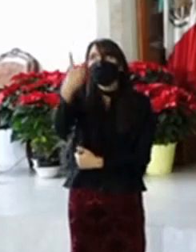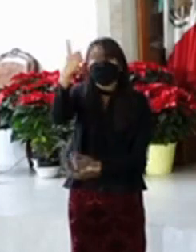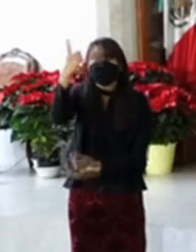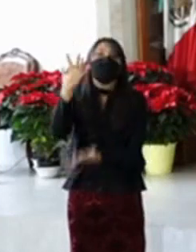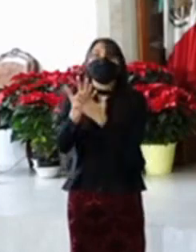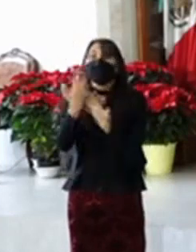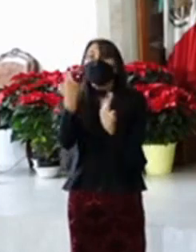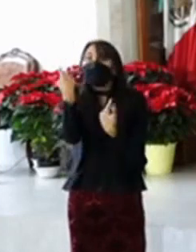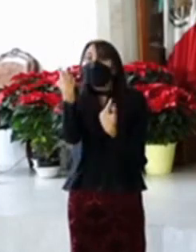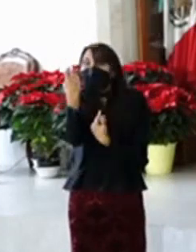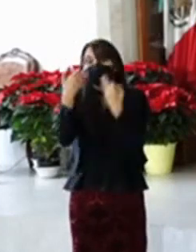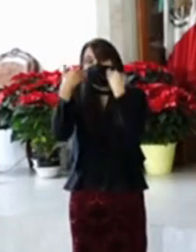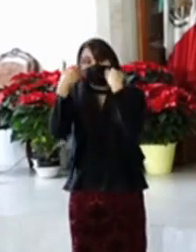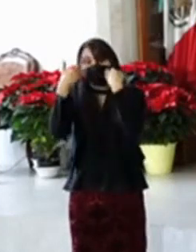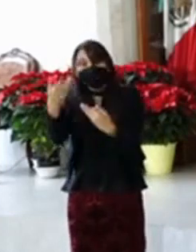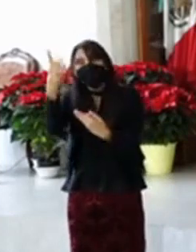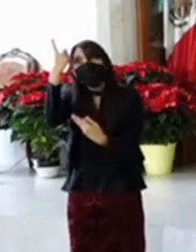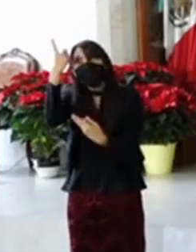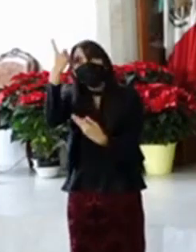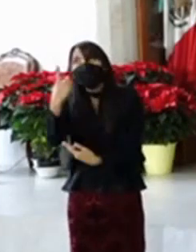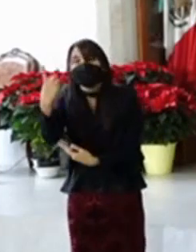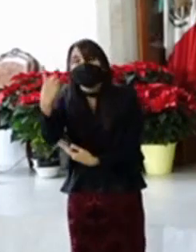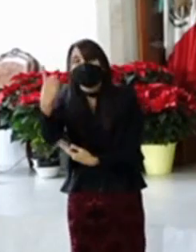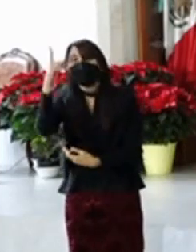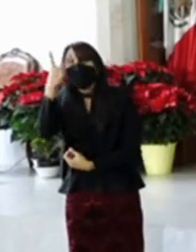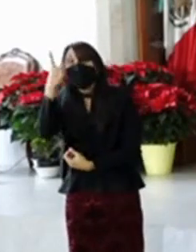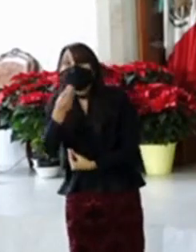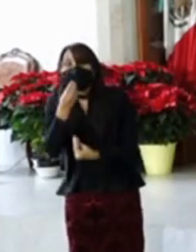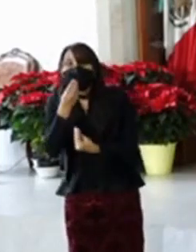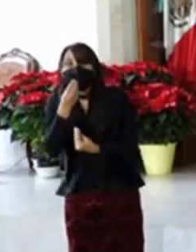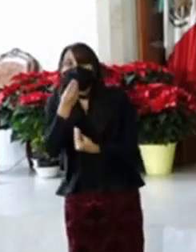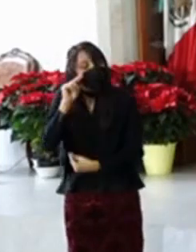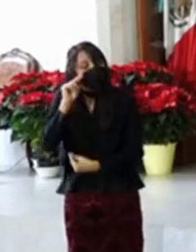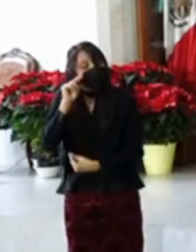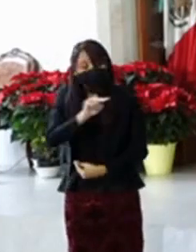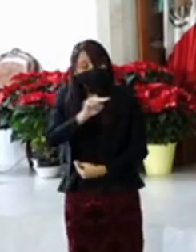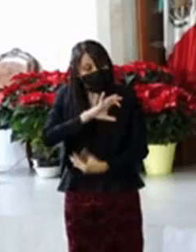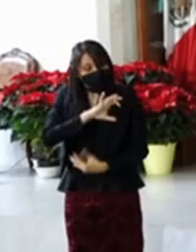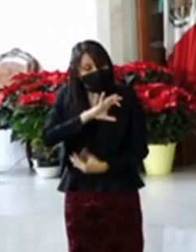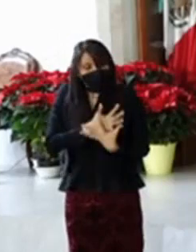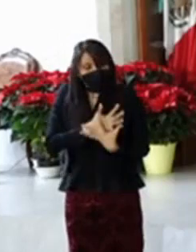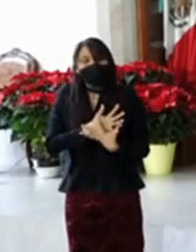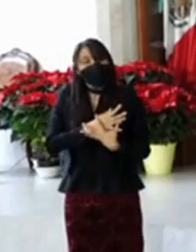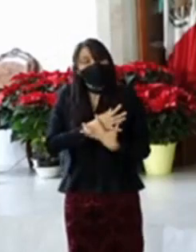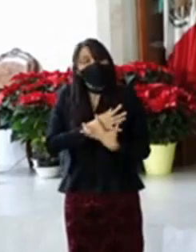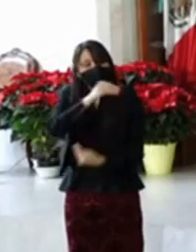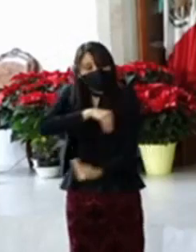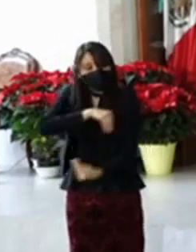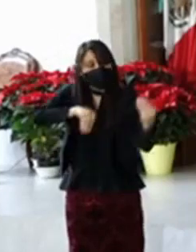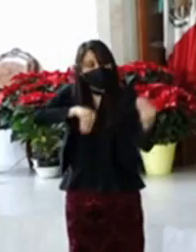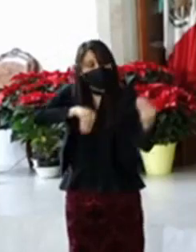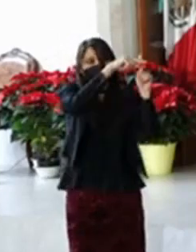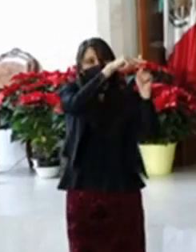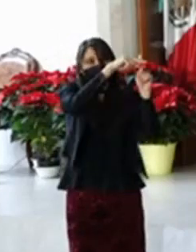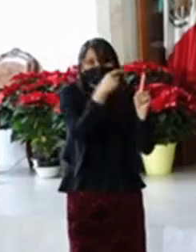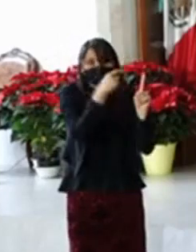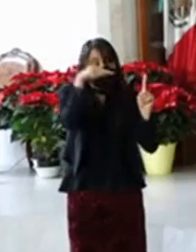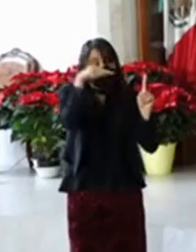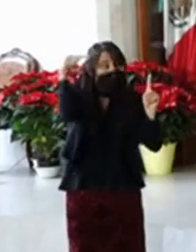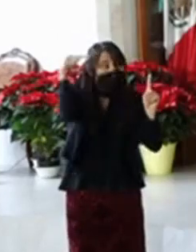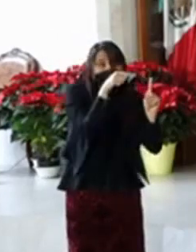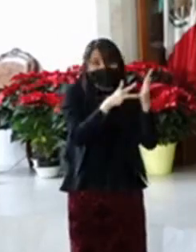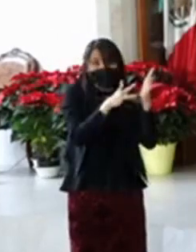revelación, aquel Verbo fue hecho carne y habitó entre nosotros. Y